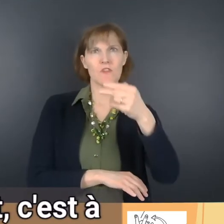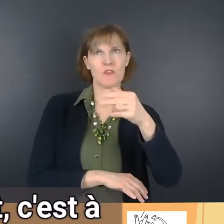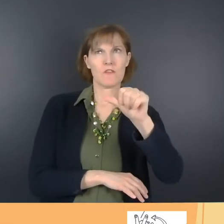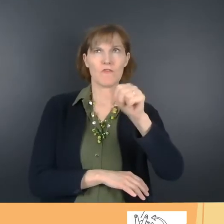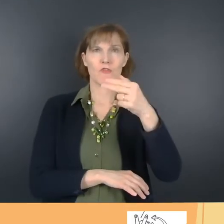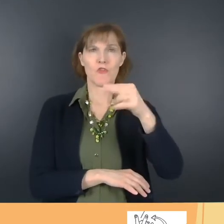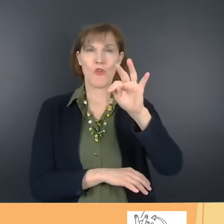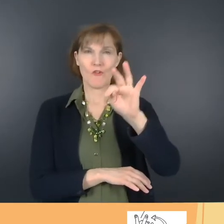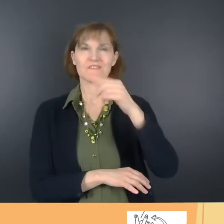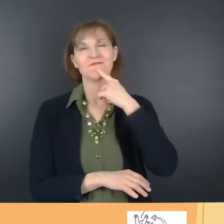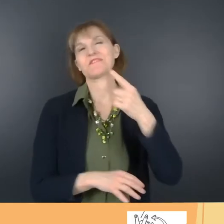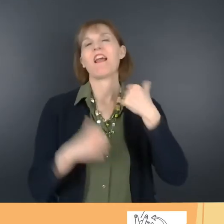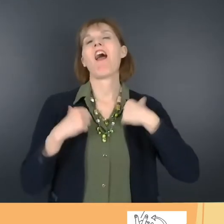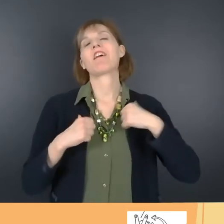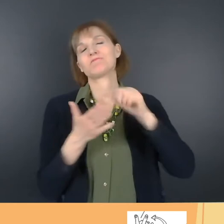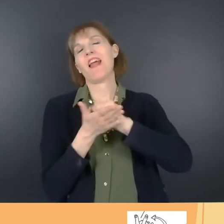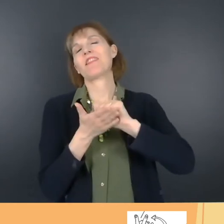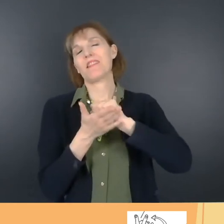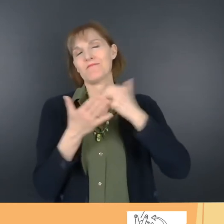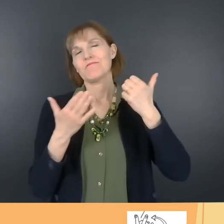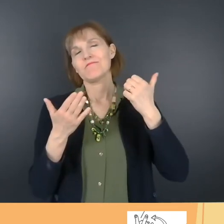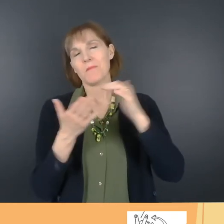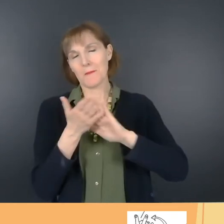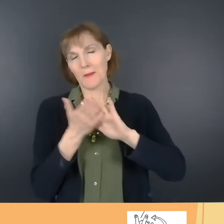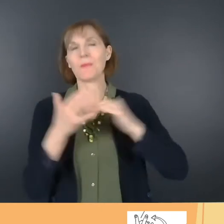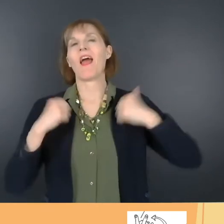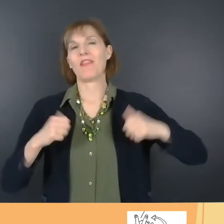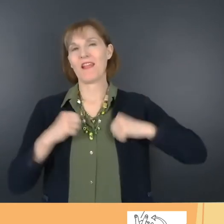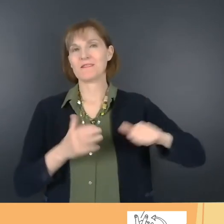adresse mail. Donc, moi, je vais rentrer mon adresse mail.